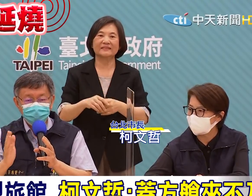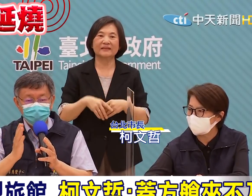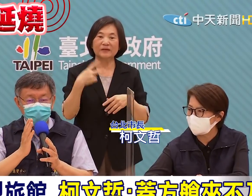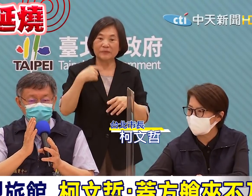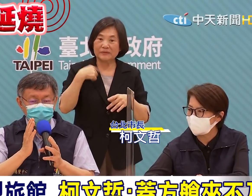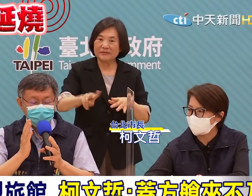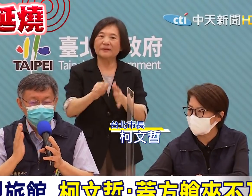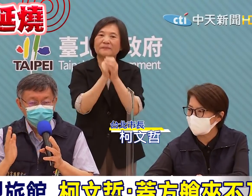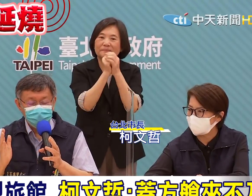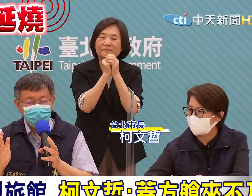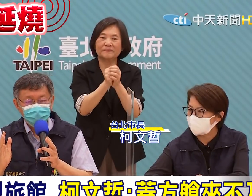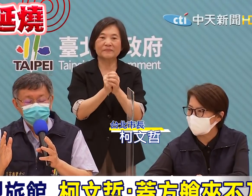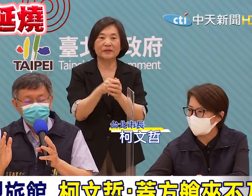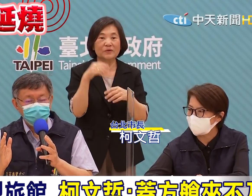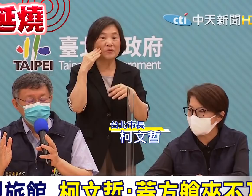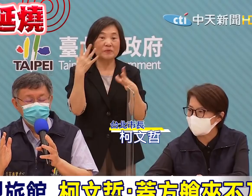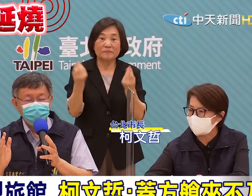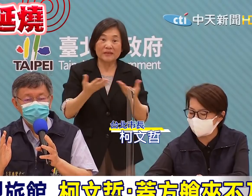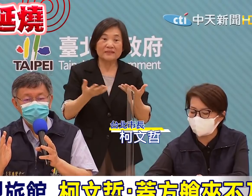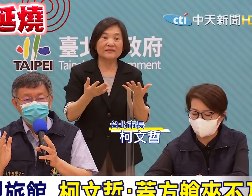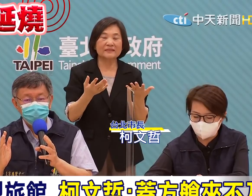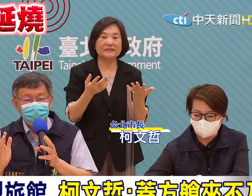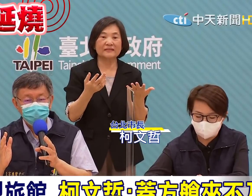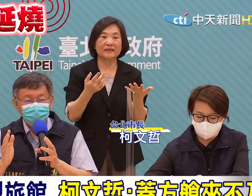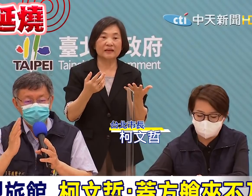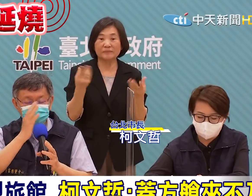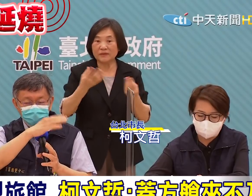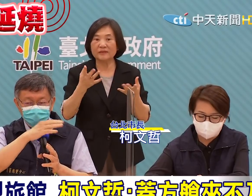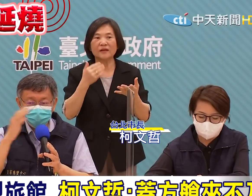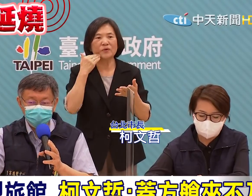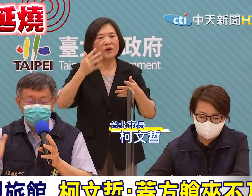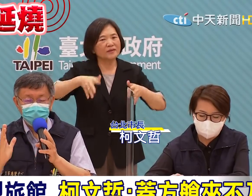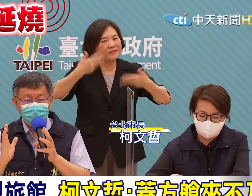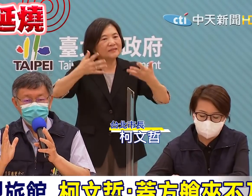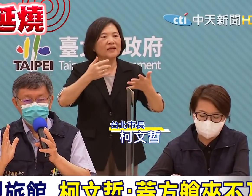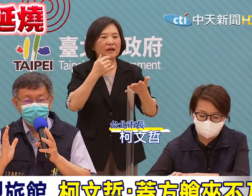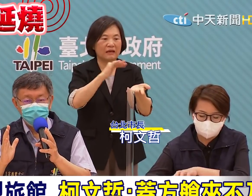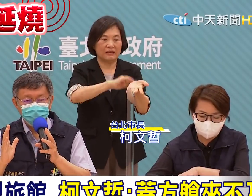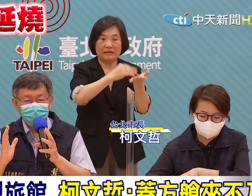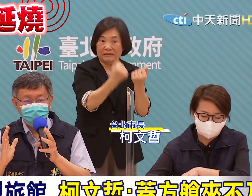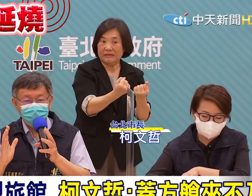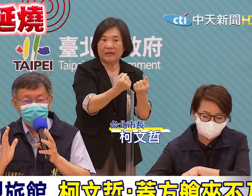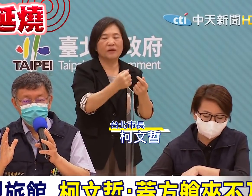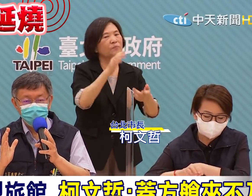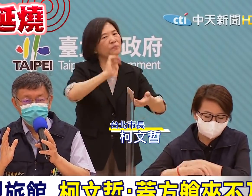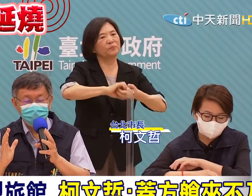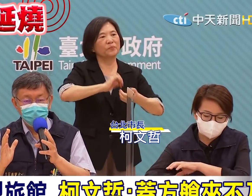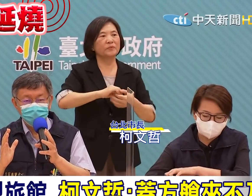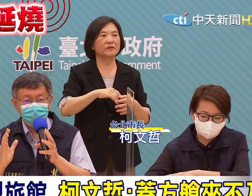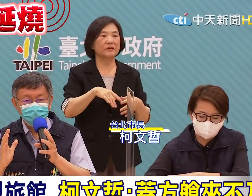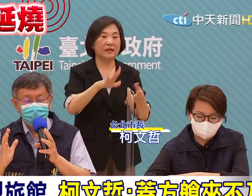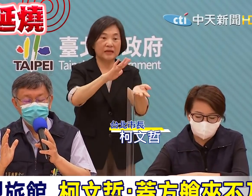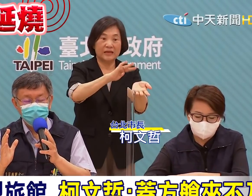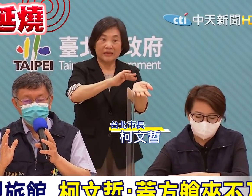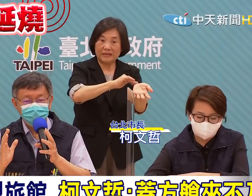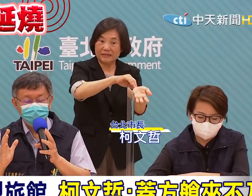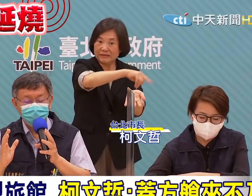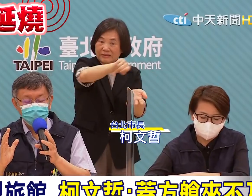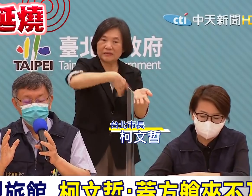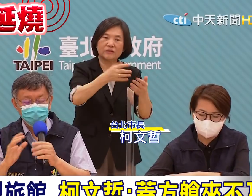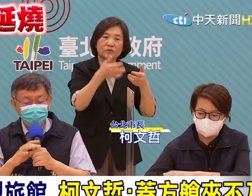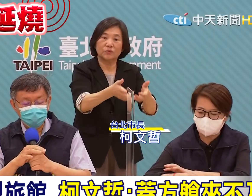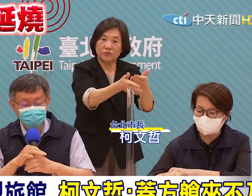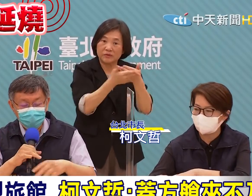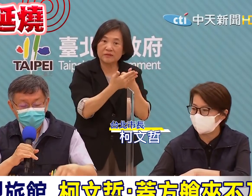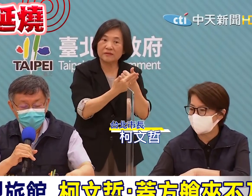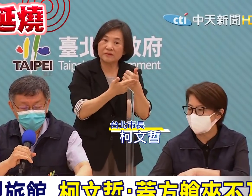家，不是确诊就一定要住医院哦，之前之后我们要保留医院做核心战力。这样才能够救最